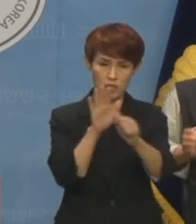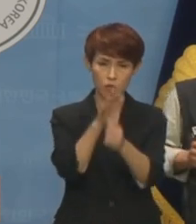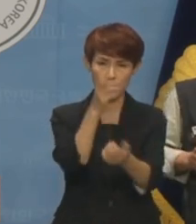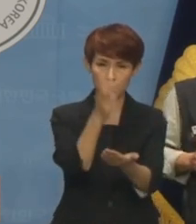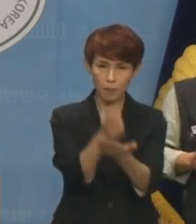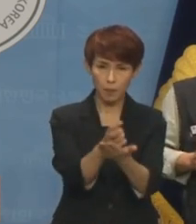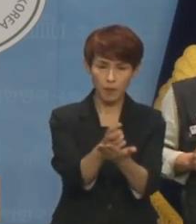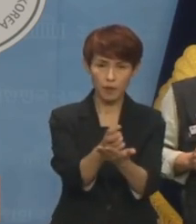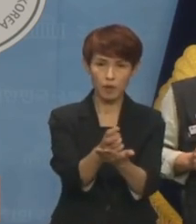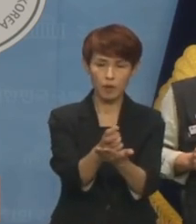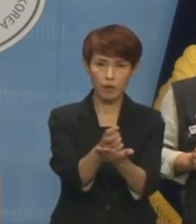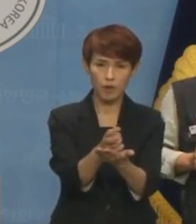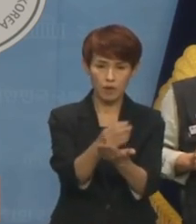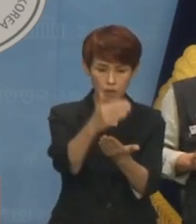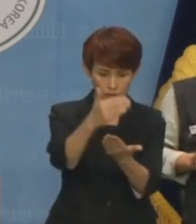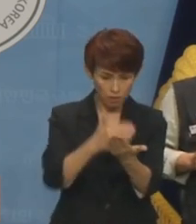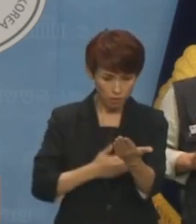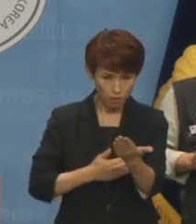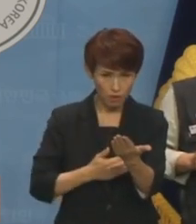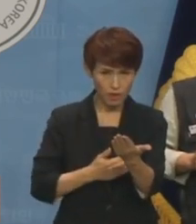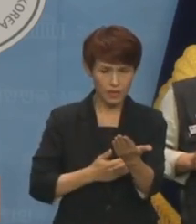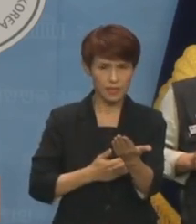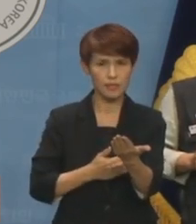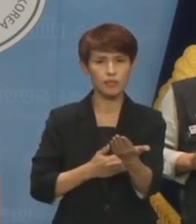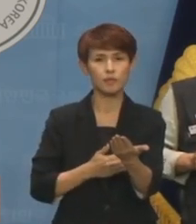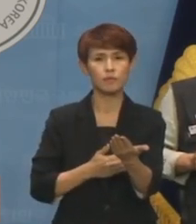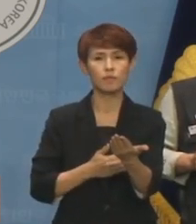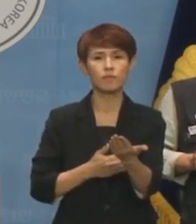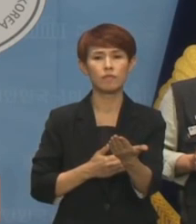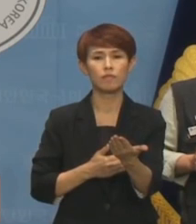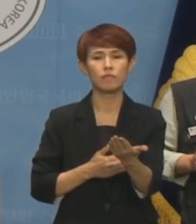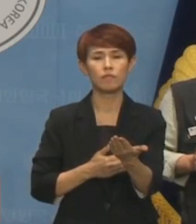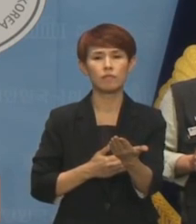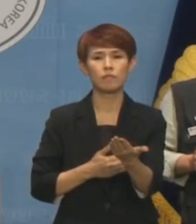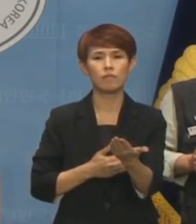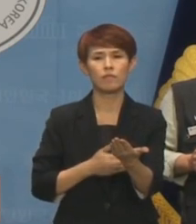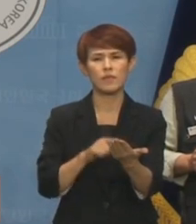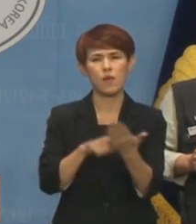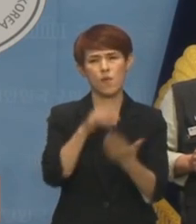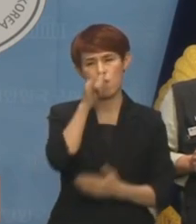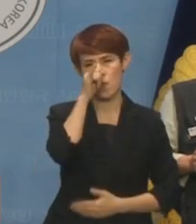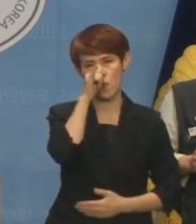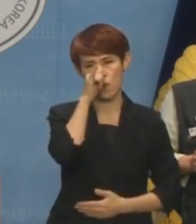산업전환지원법이라는 법안 명칭에서 단적으로 드러나듯이 그리고 논의구조를